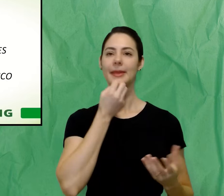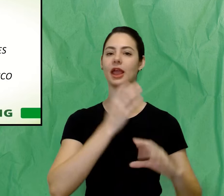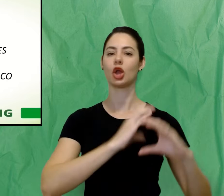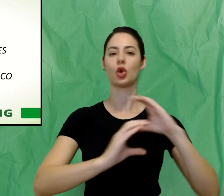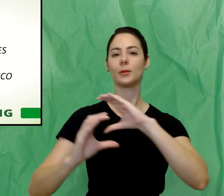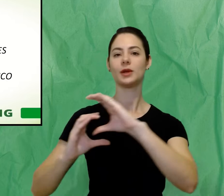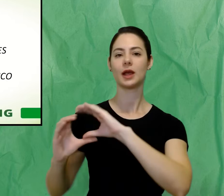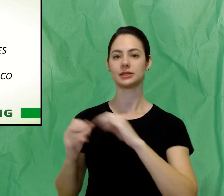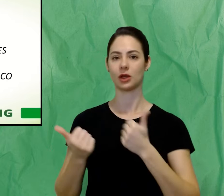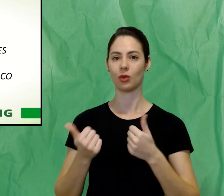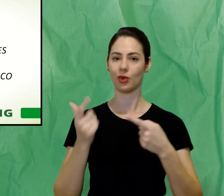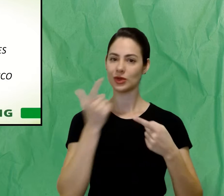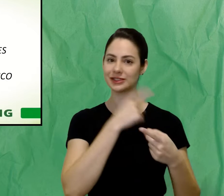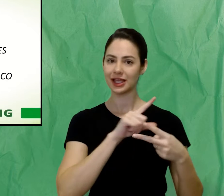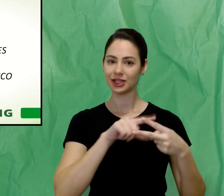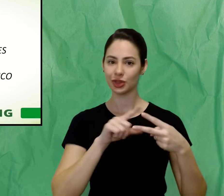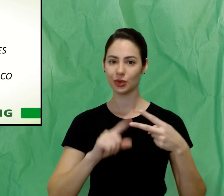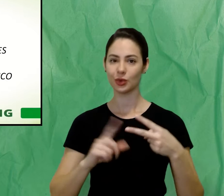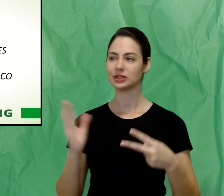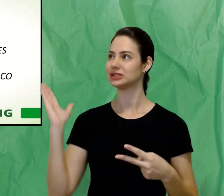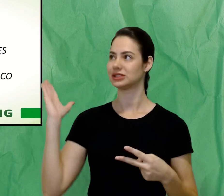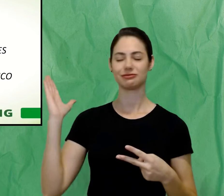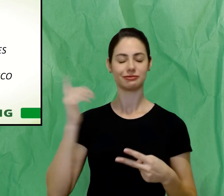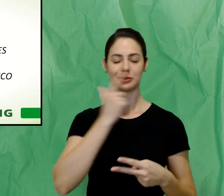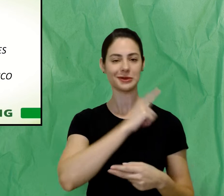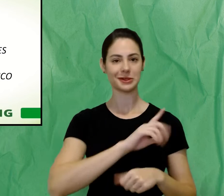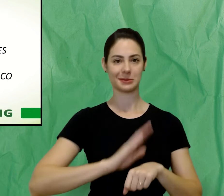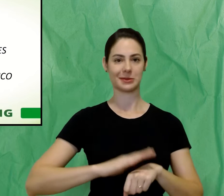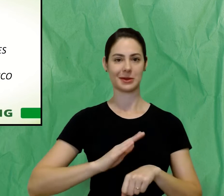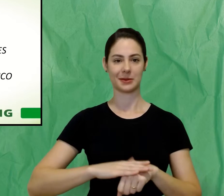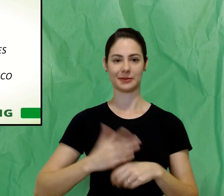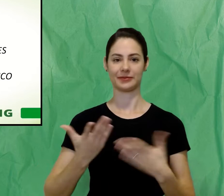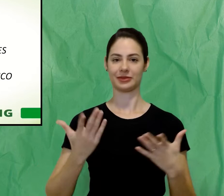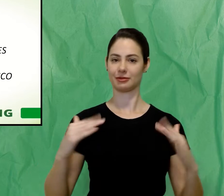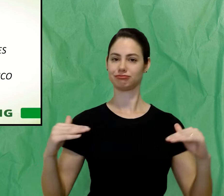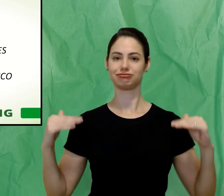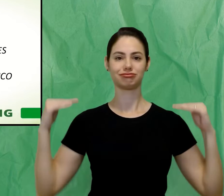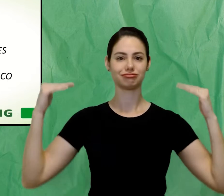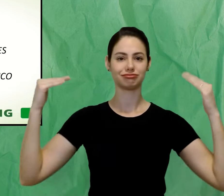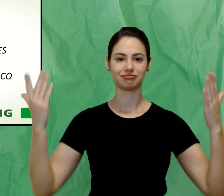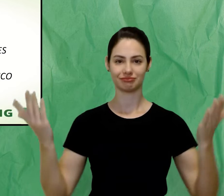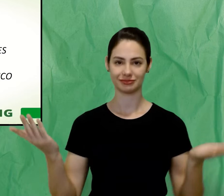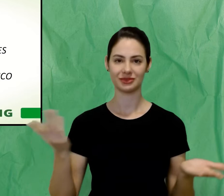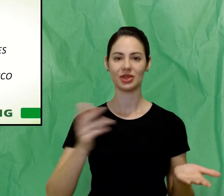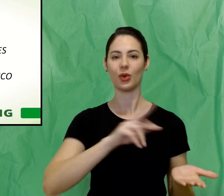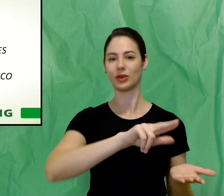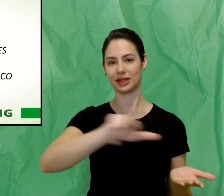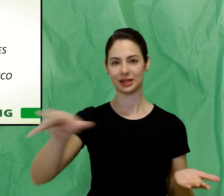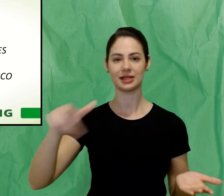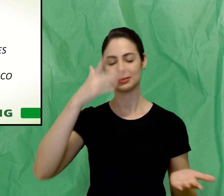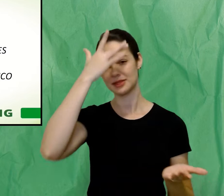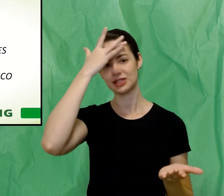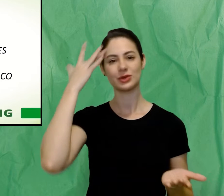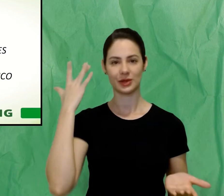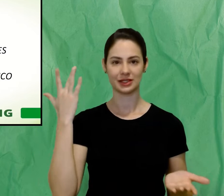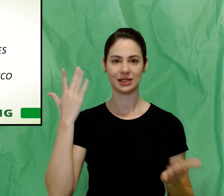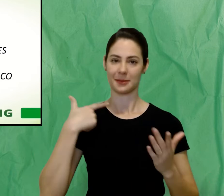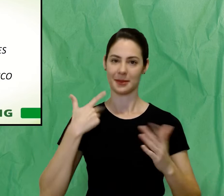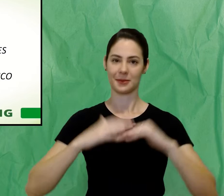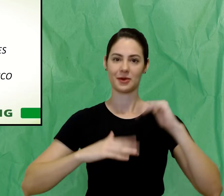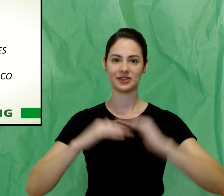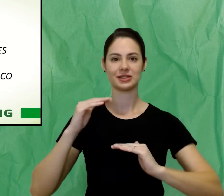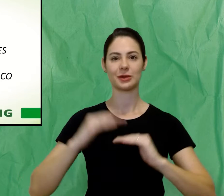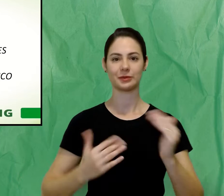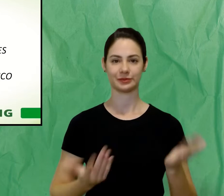fazer essas duas coisas, você consegue se autopromover e se sobressair perante os demais